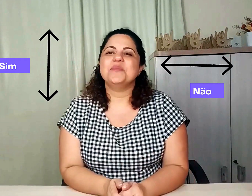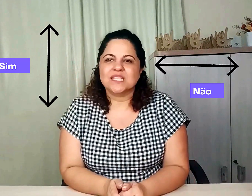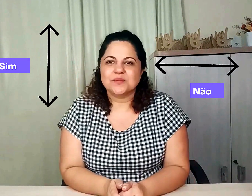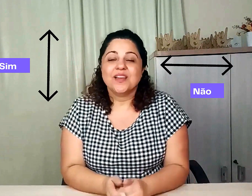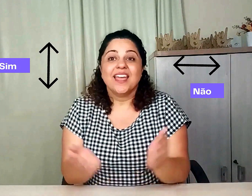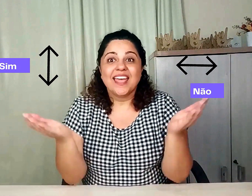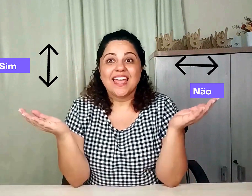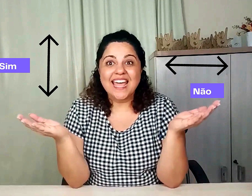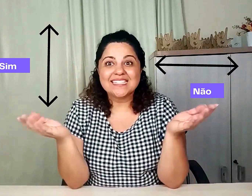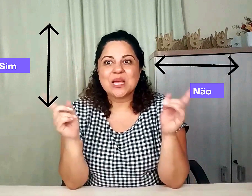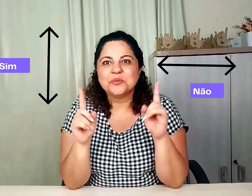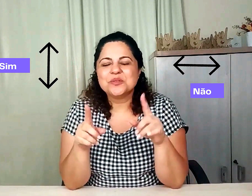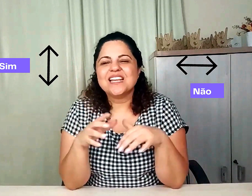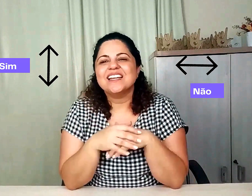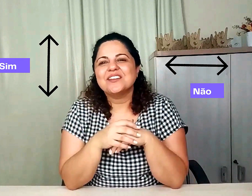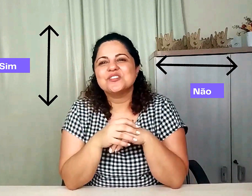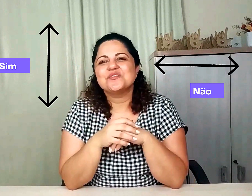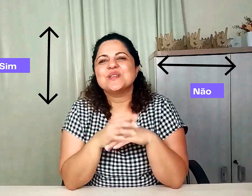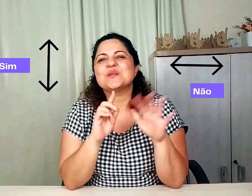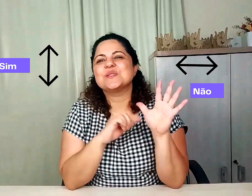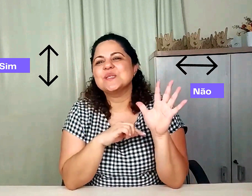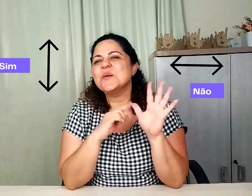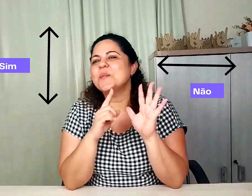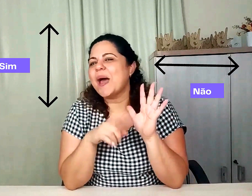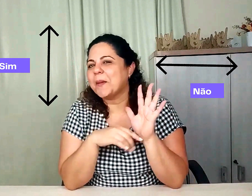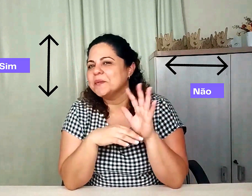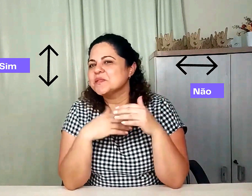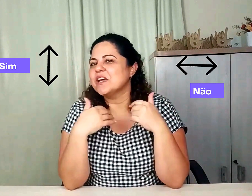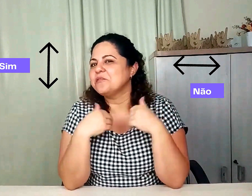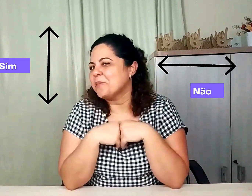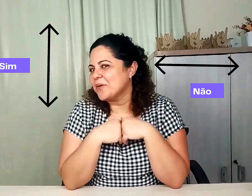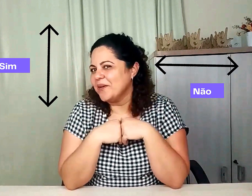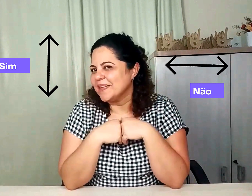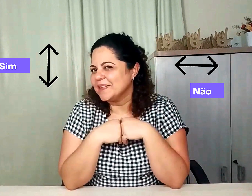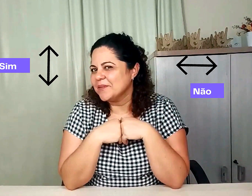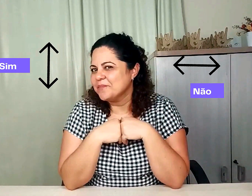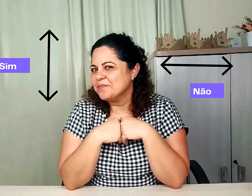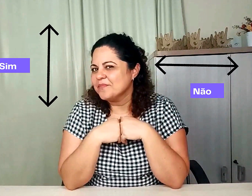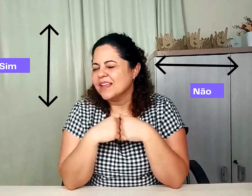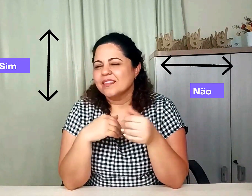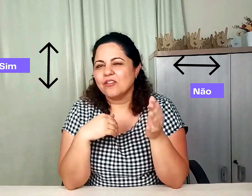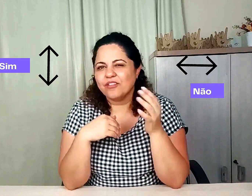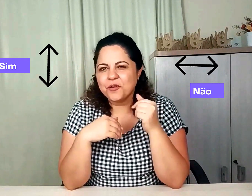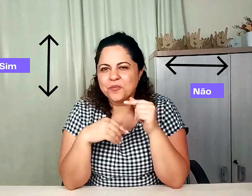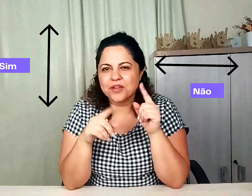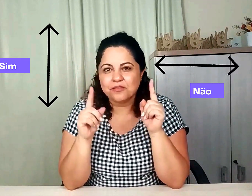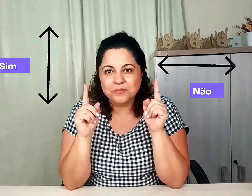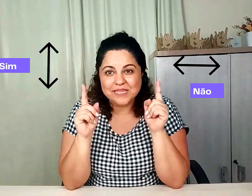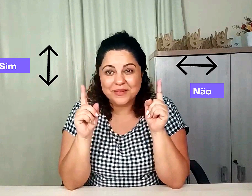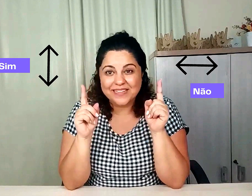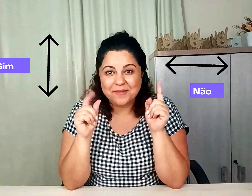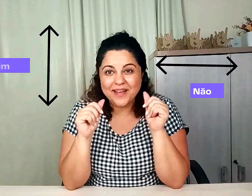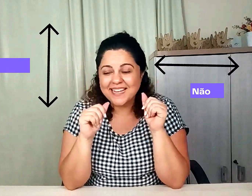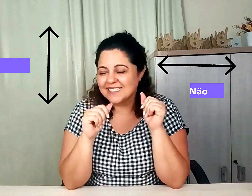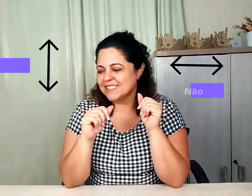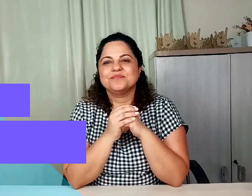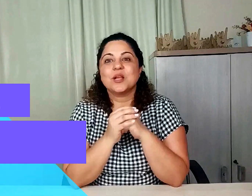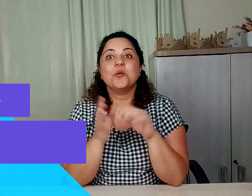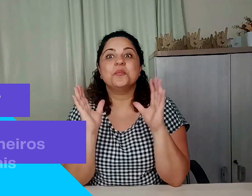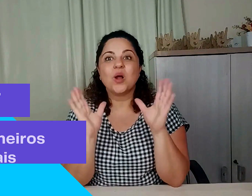mesmo. Esse é um dos segredos de fazer os 5 parâmetros da forma correta. Então, vem comigo, vamos aprender mais? O